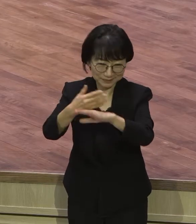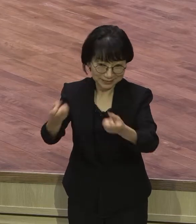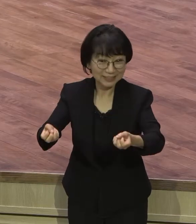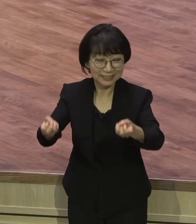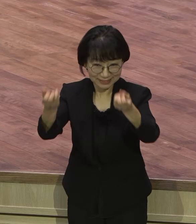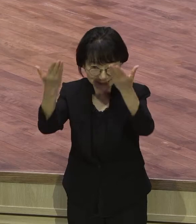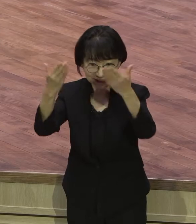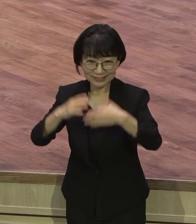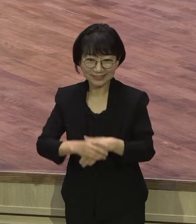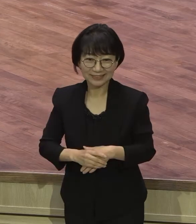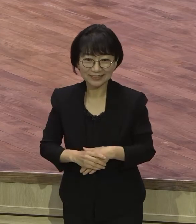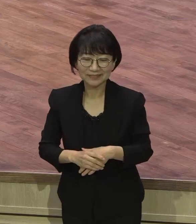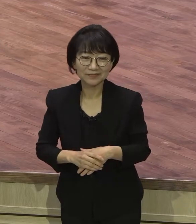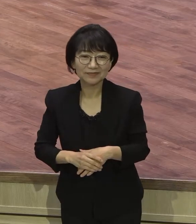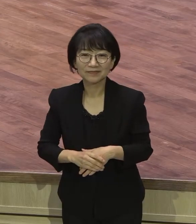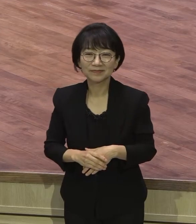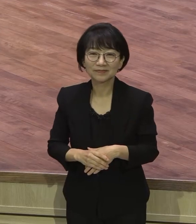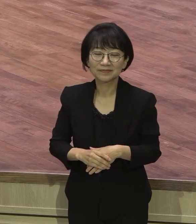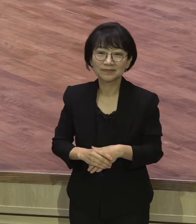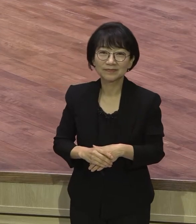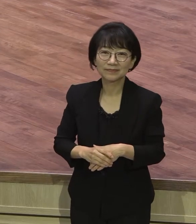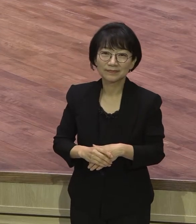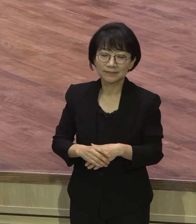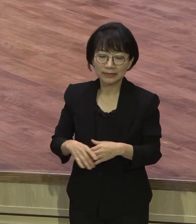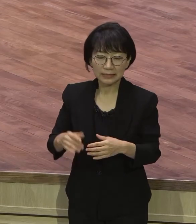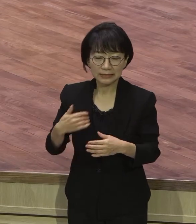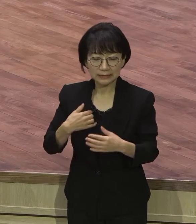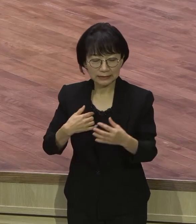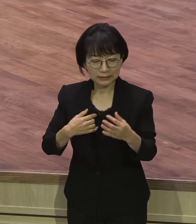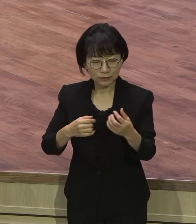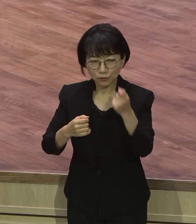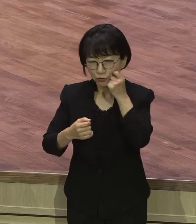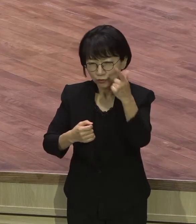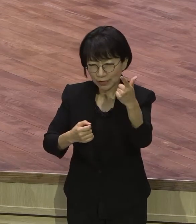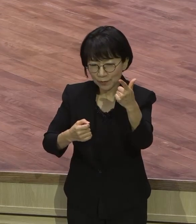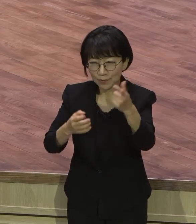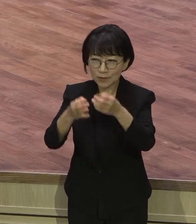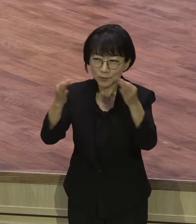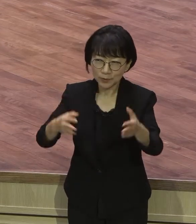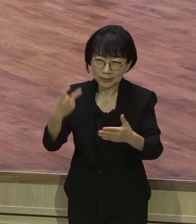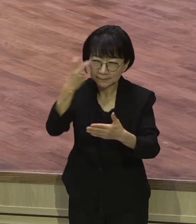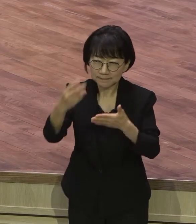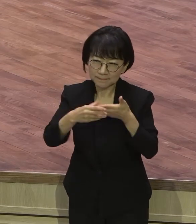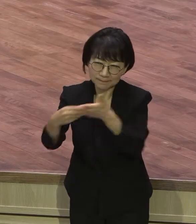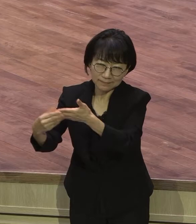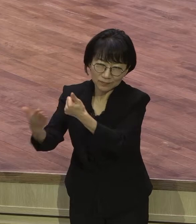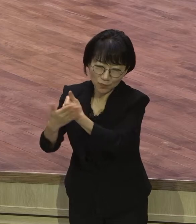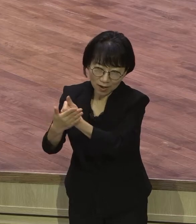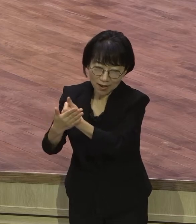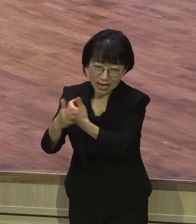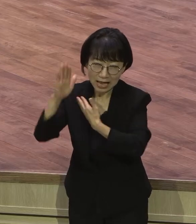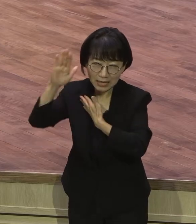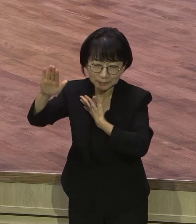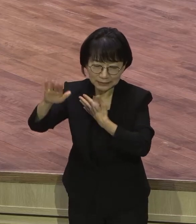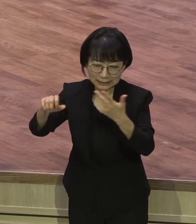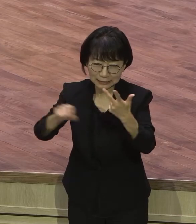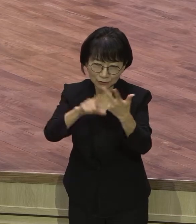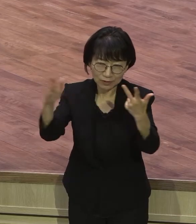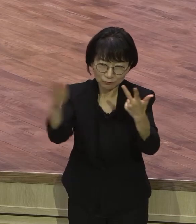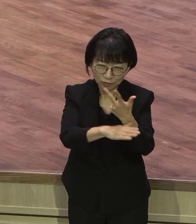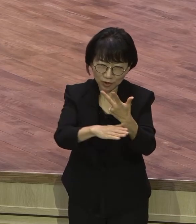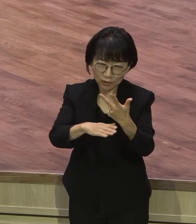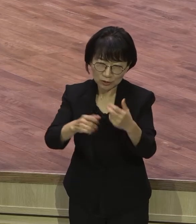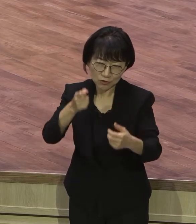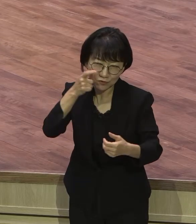맥주감사주의예요. 하나님께서 분명히 후반에는 더 풍성하게 채워주실 것이다. 더 풍성한 은혜 형통케